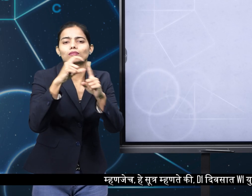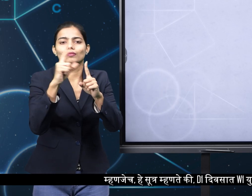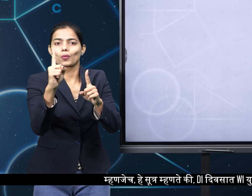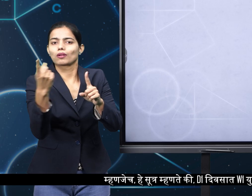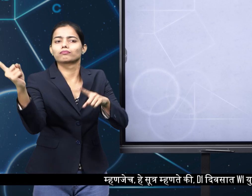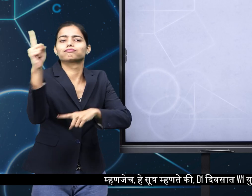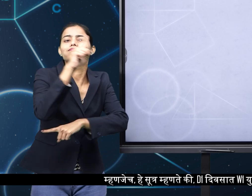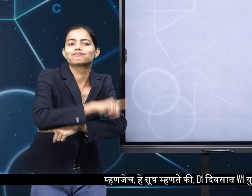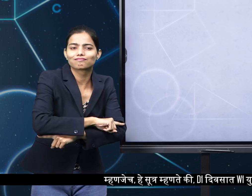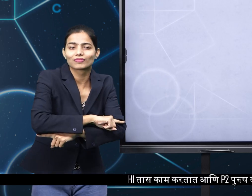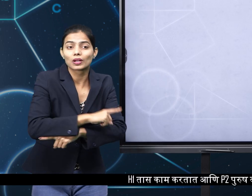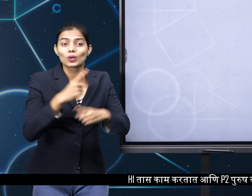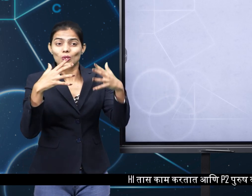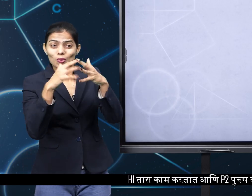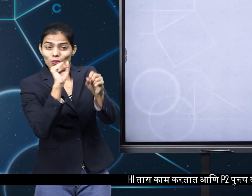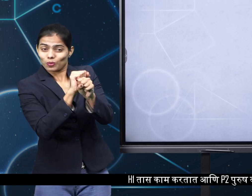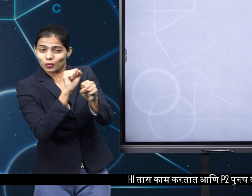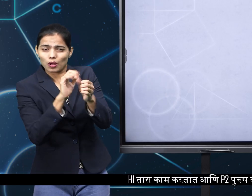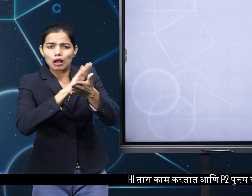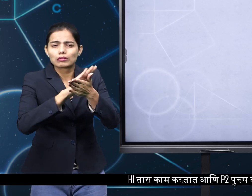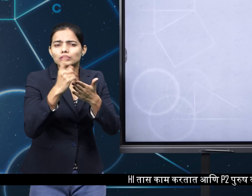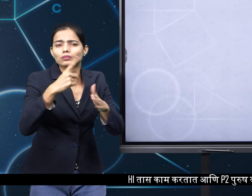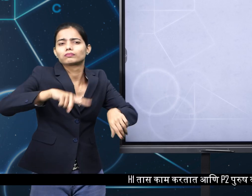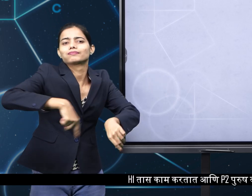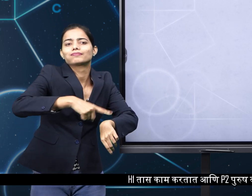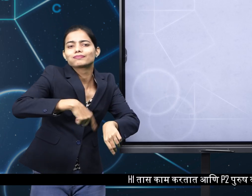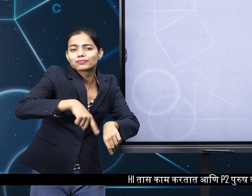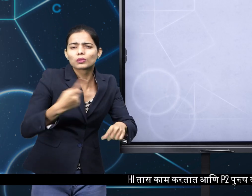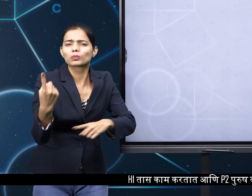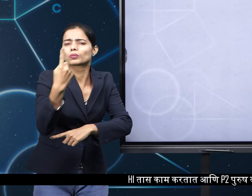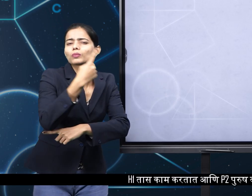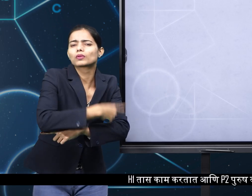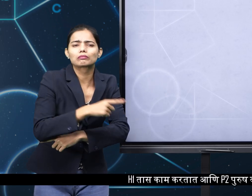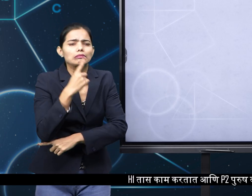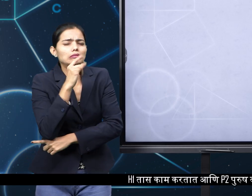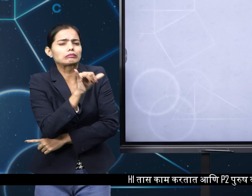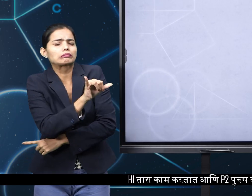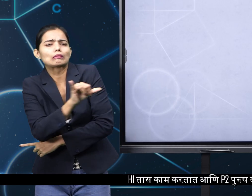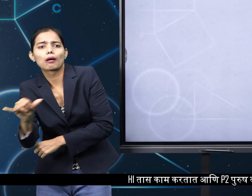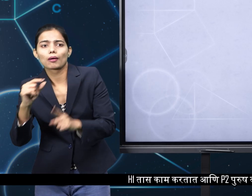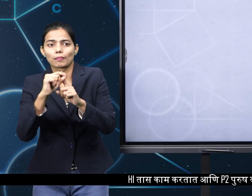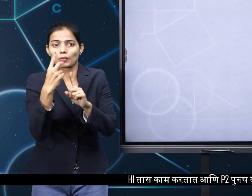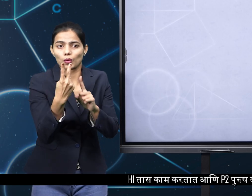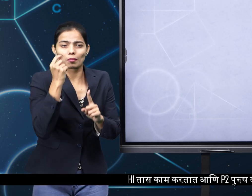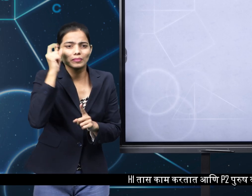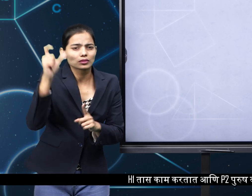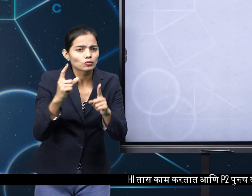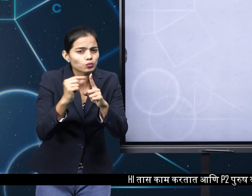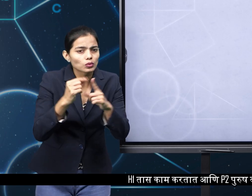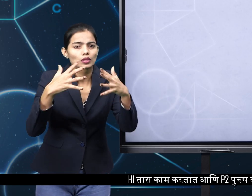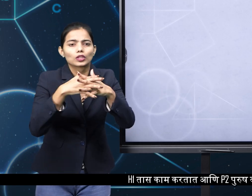दररोज H1 तास काम करतात आणि P2 पुरुष दररोज H2 तास काम करणारे